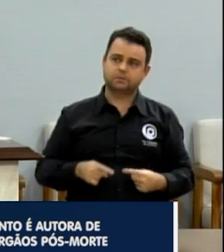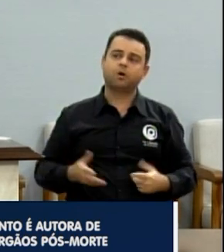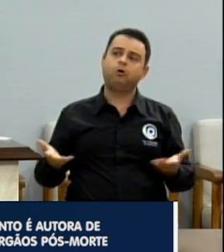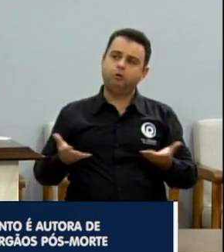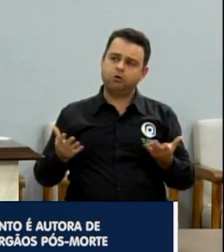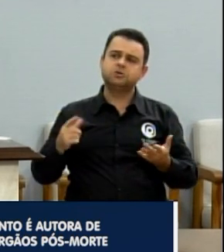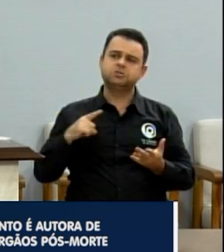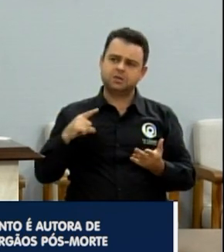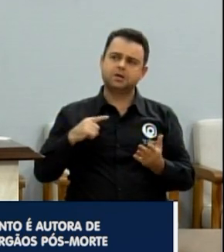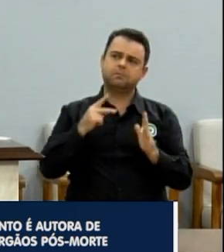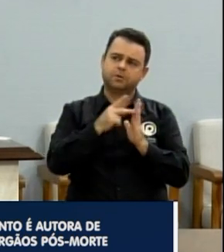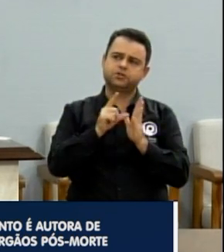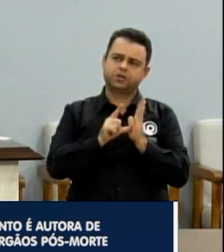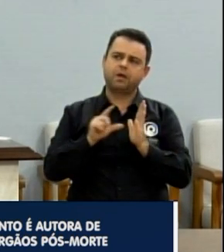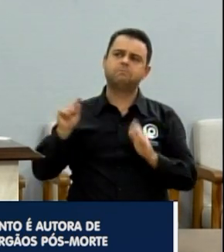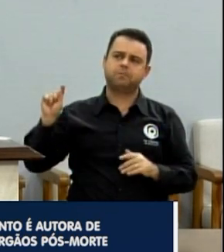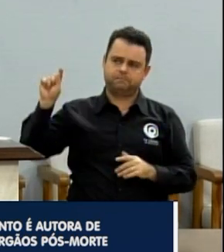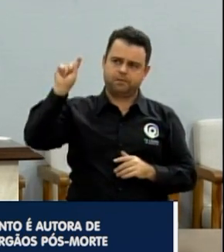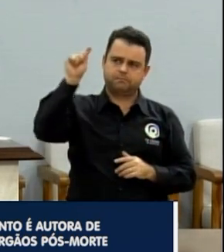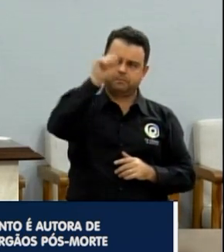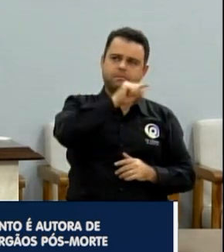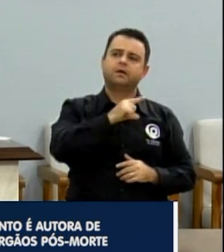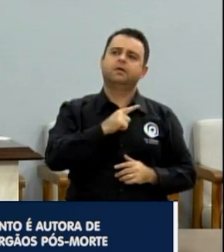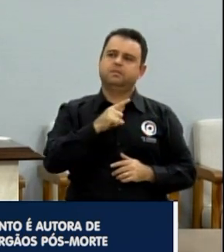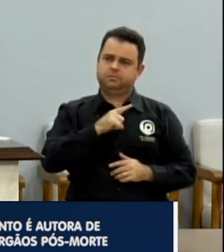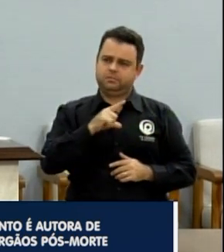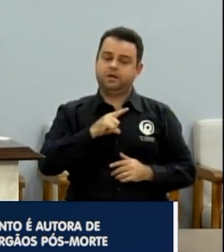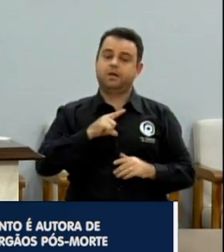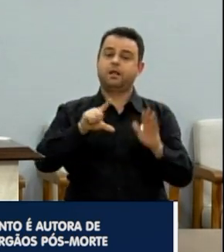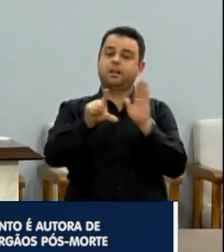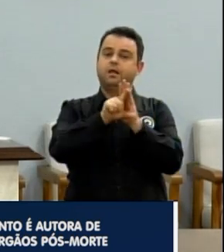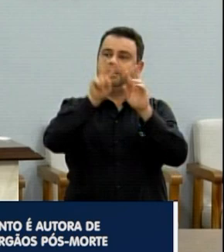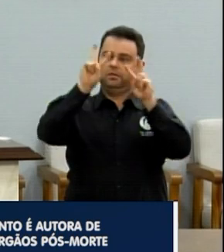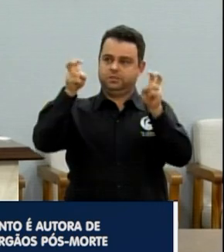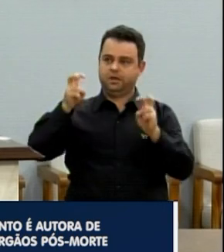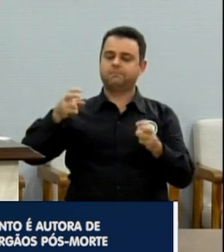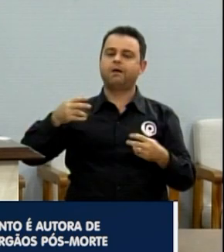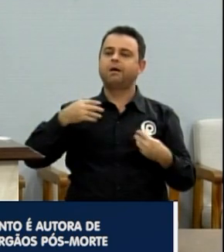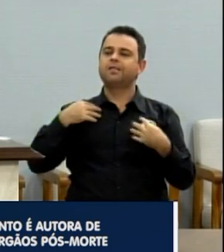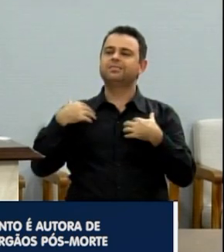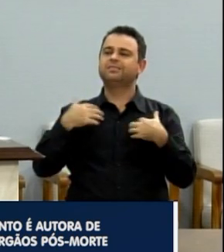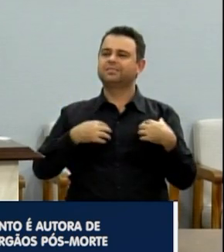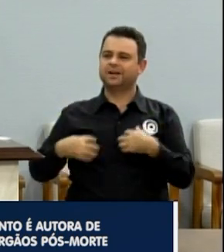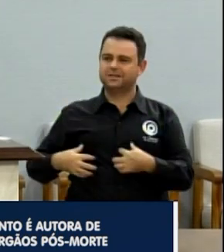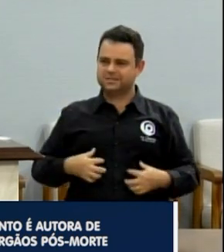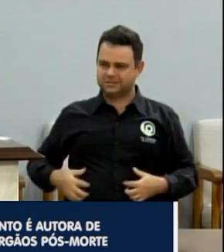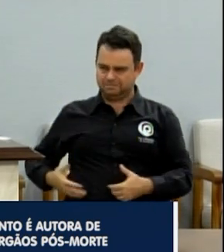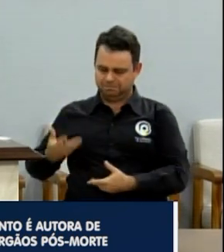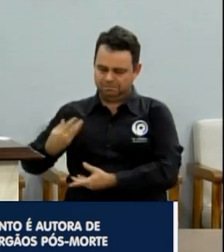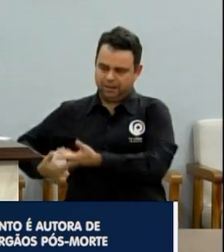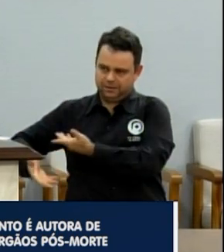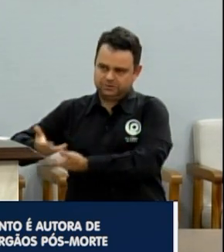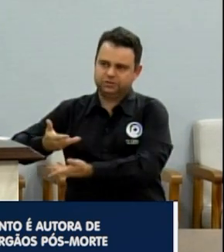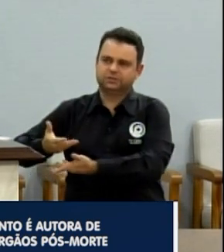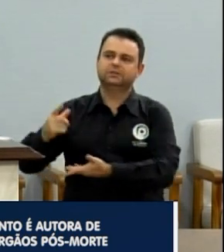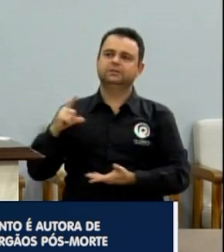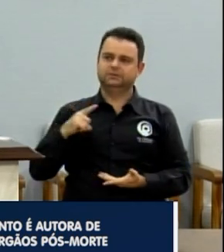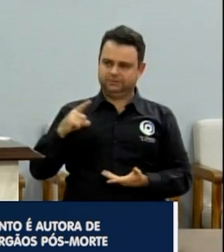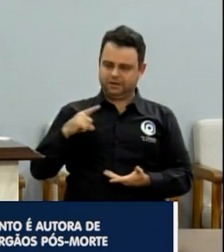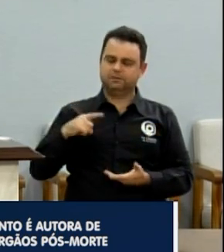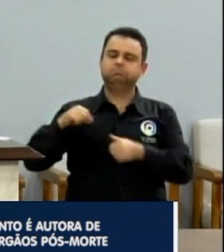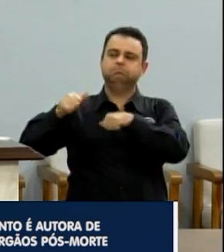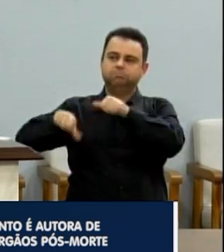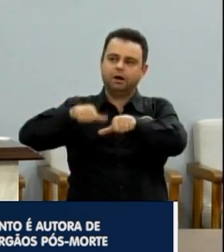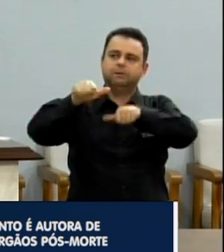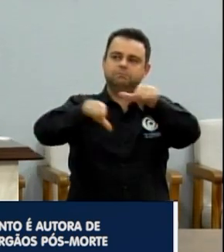projetos de lei que buscam modificar a atual lei de transplantes para tutelar a autonomia. E, por fim, acredito que,